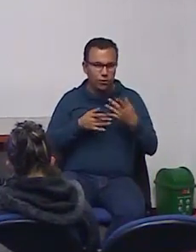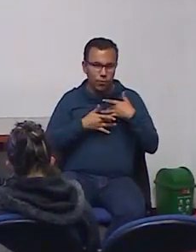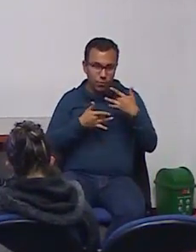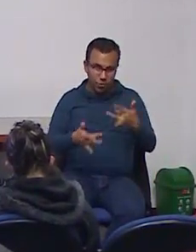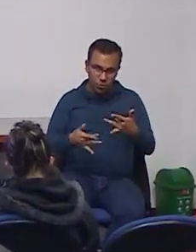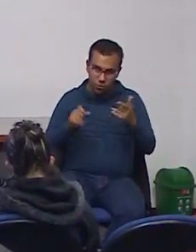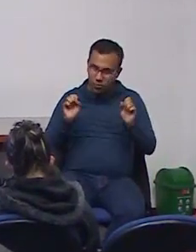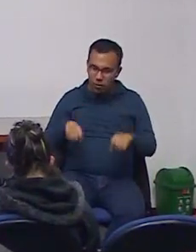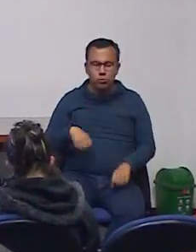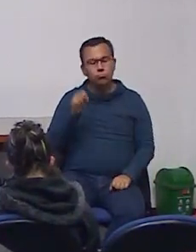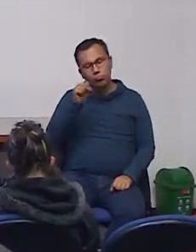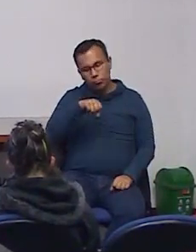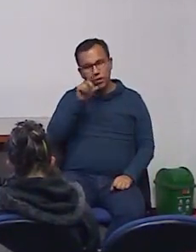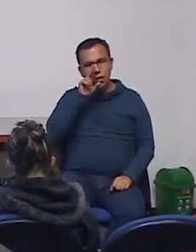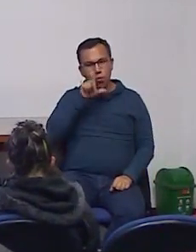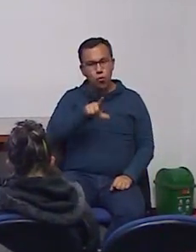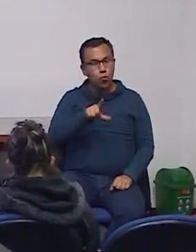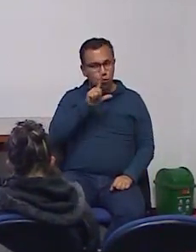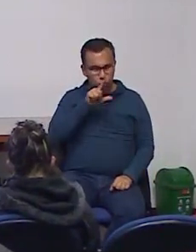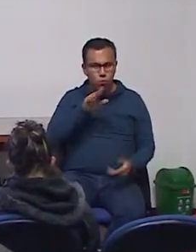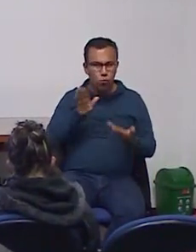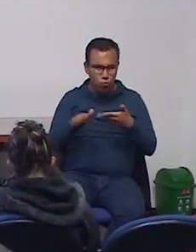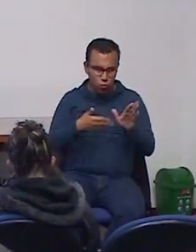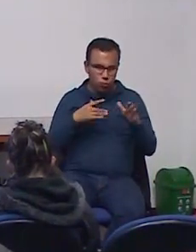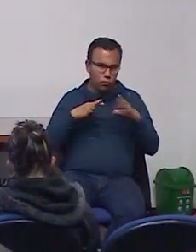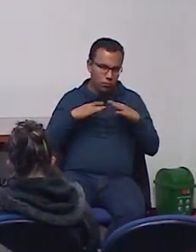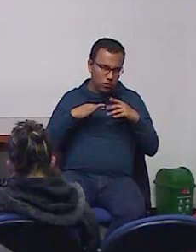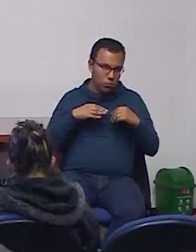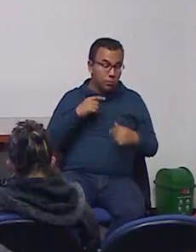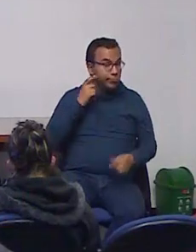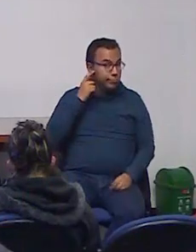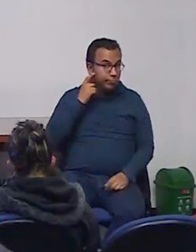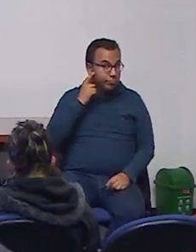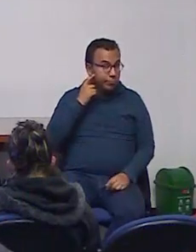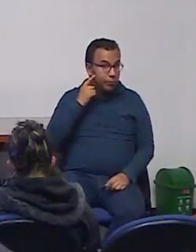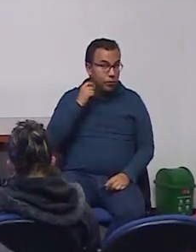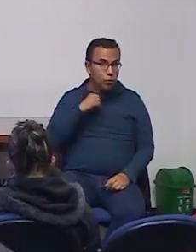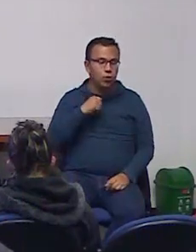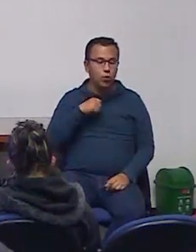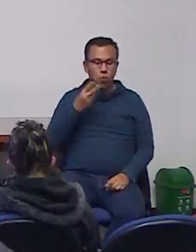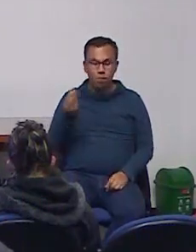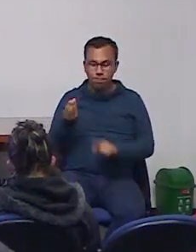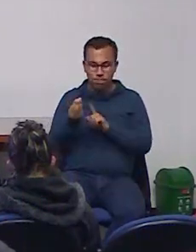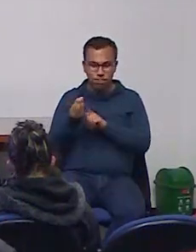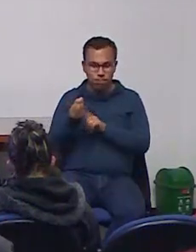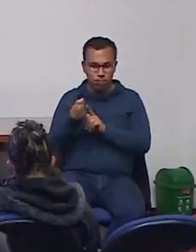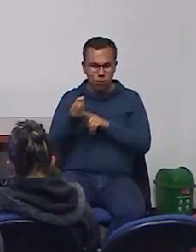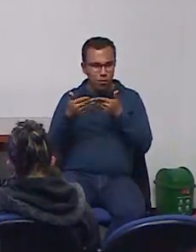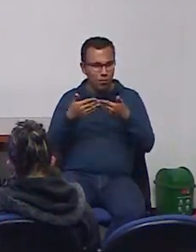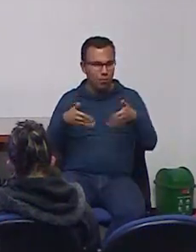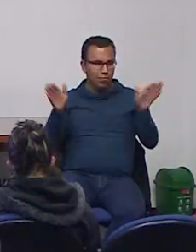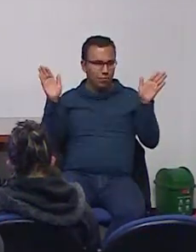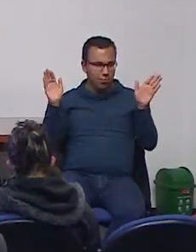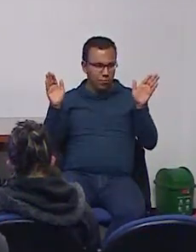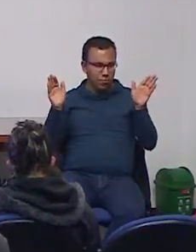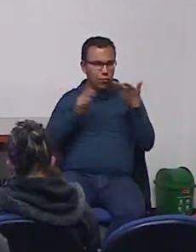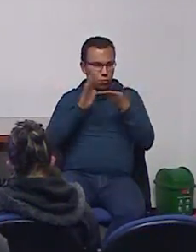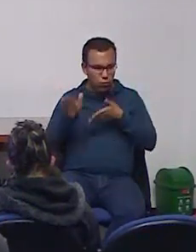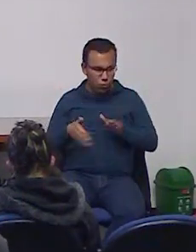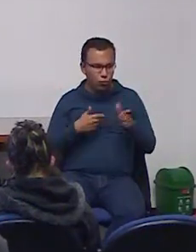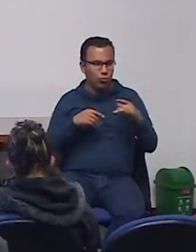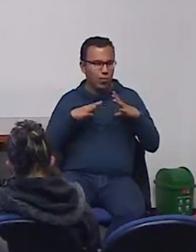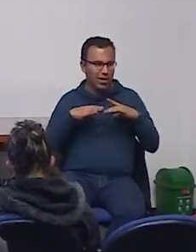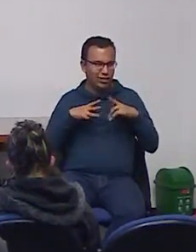Dime sí en julio tenemos cursos vacacionales inclusive Yo tengo un grupo de gente que le abro el espacio para que haga su curso